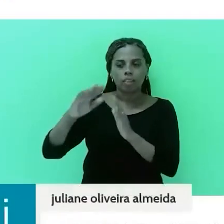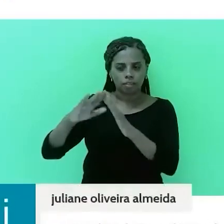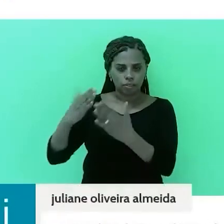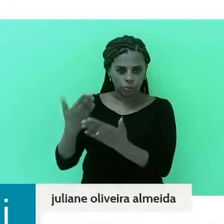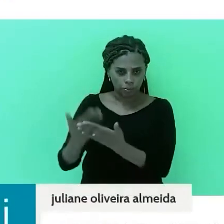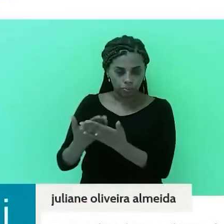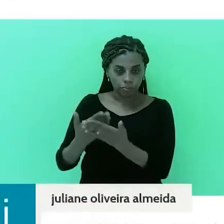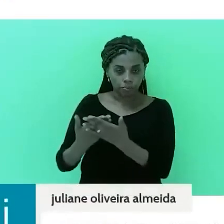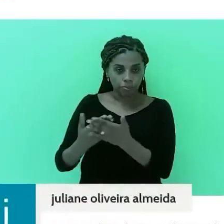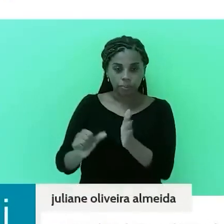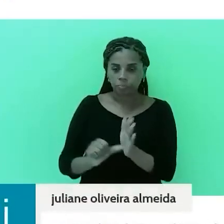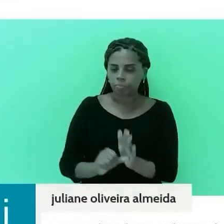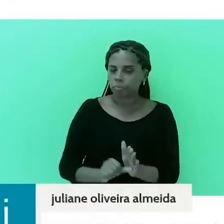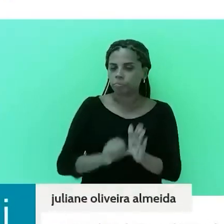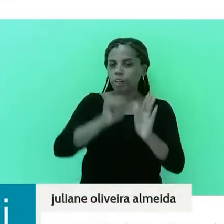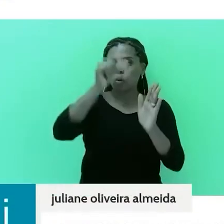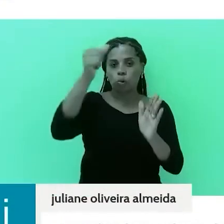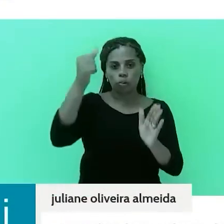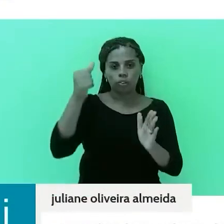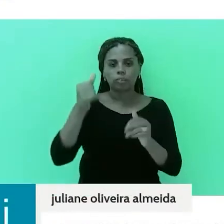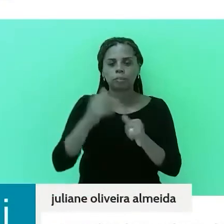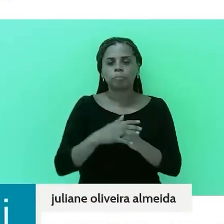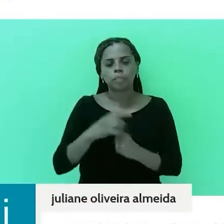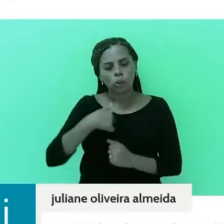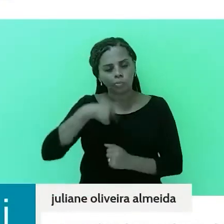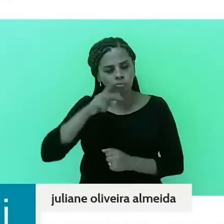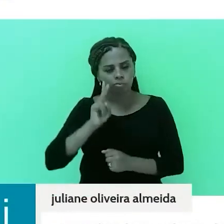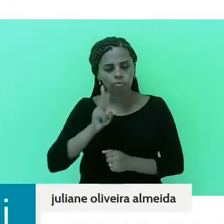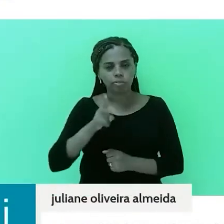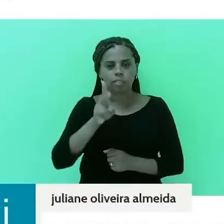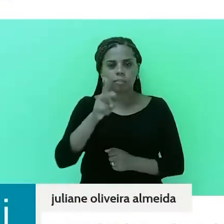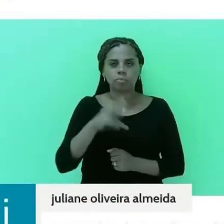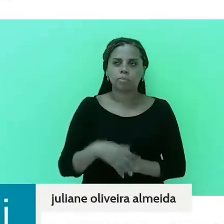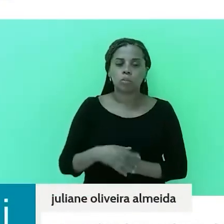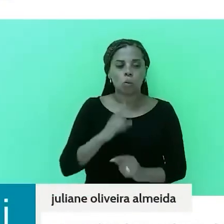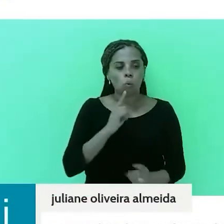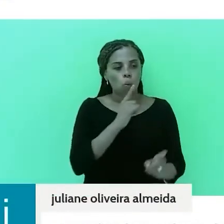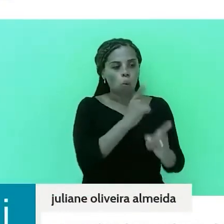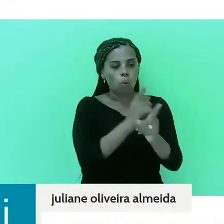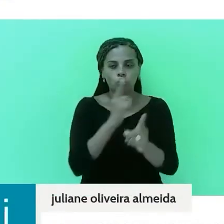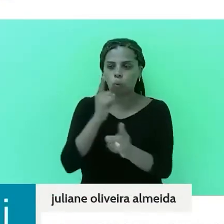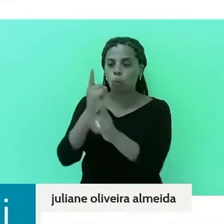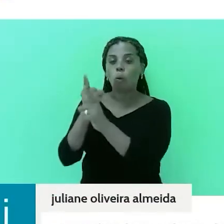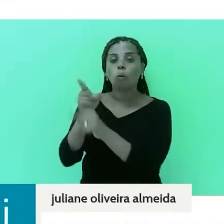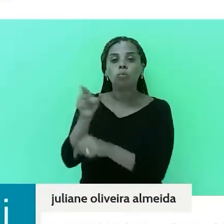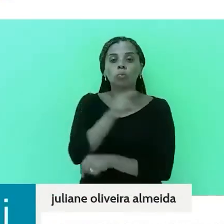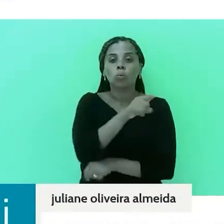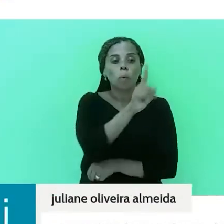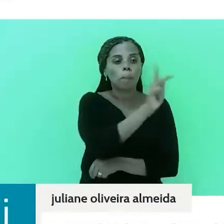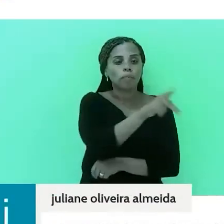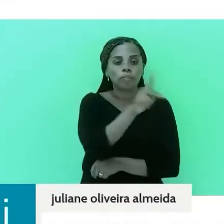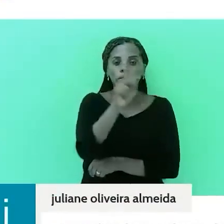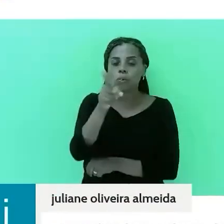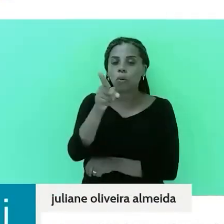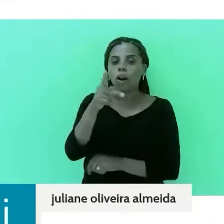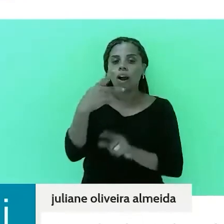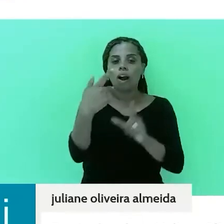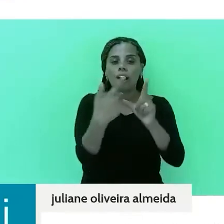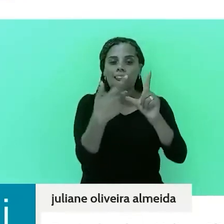primeira coisa, eu tenho sempre me encontrado com professores em algumas lives como